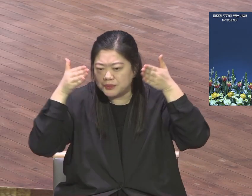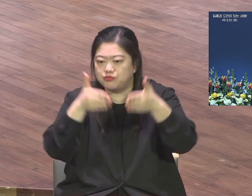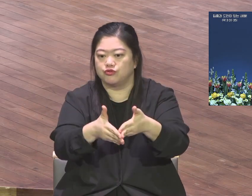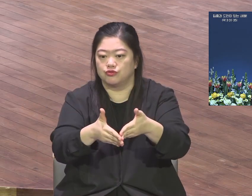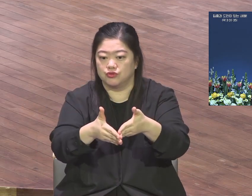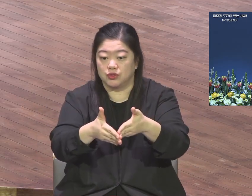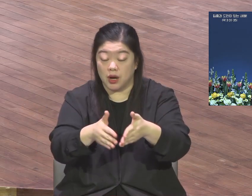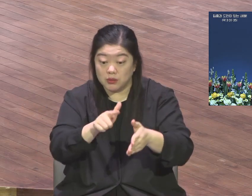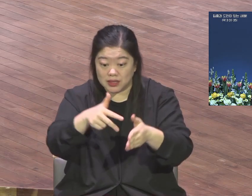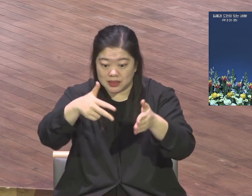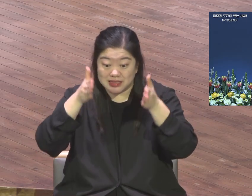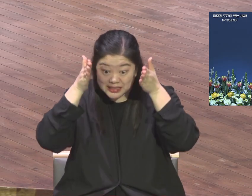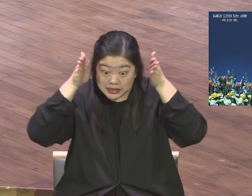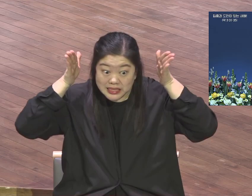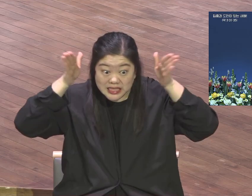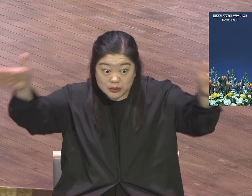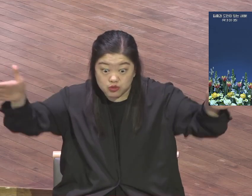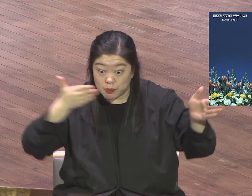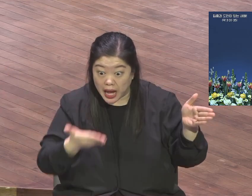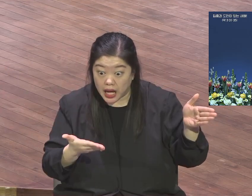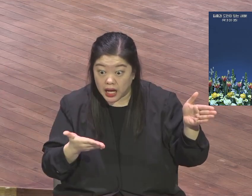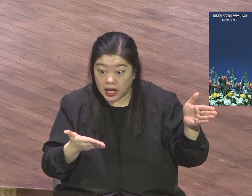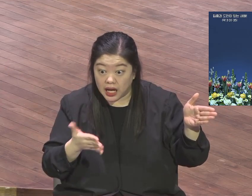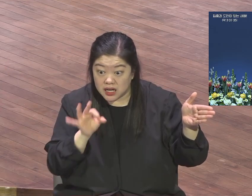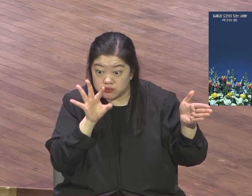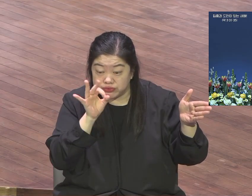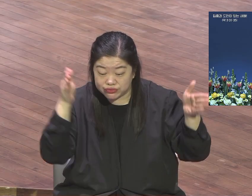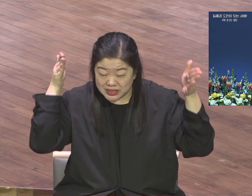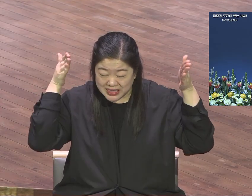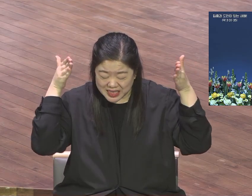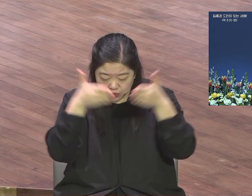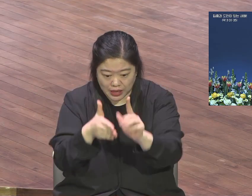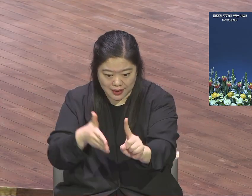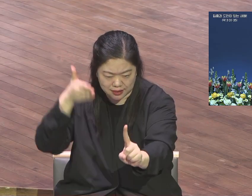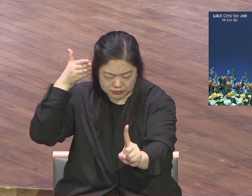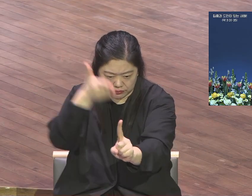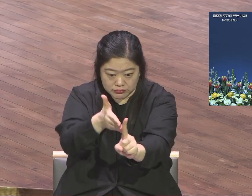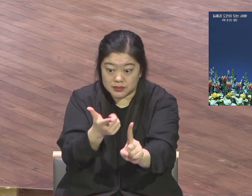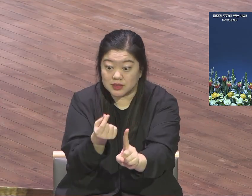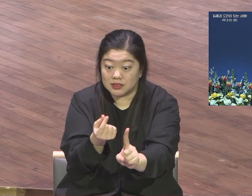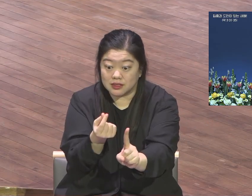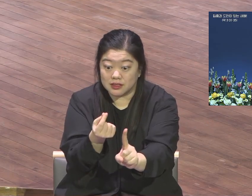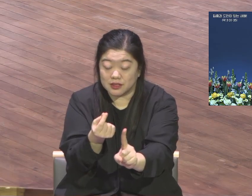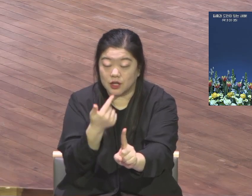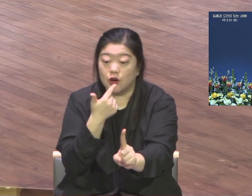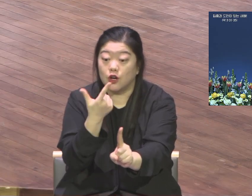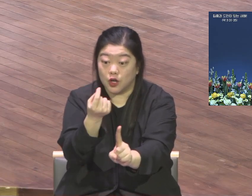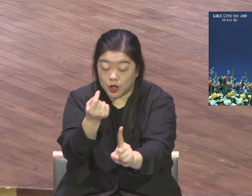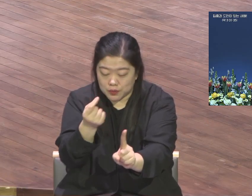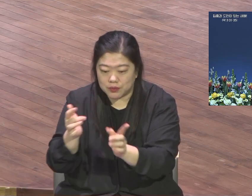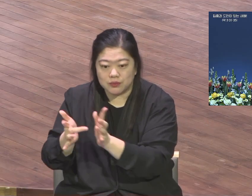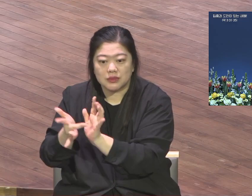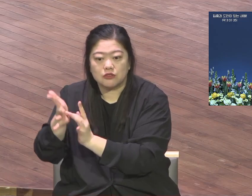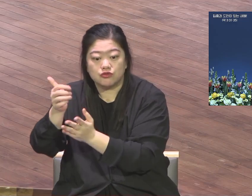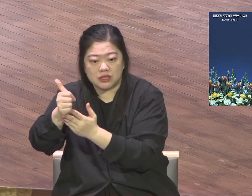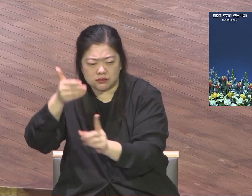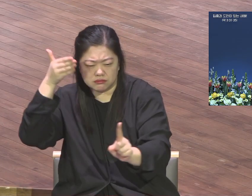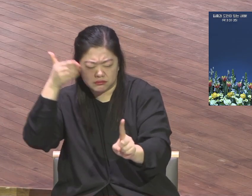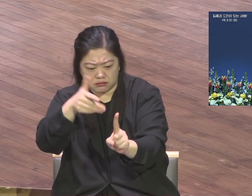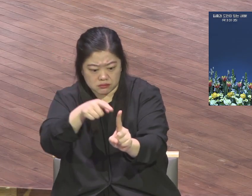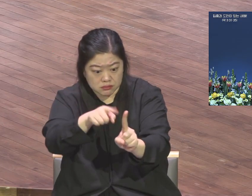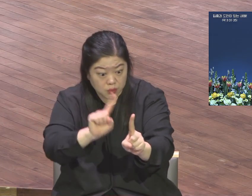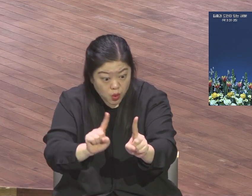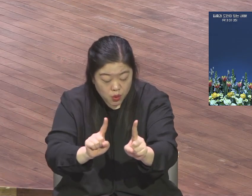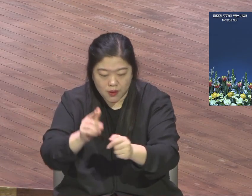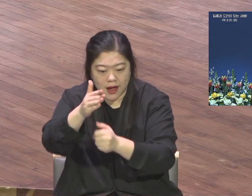뜻이죠. 한 곳에 모인다. 자, 그 한 곳이 뭐예요? 바로 하나님의 뜻과